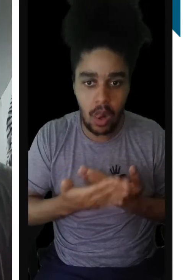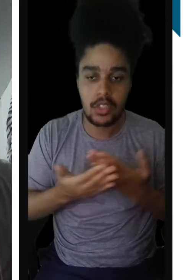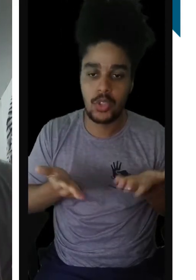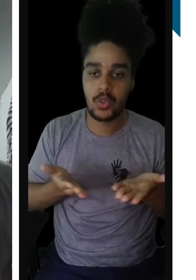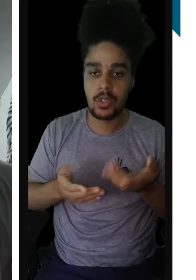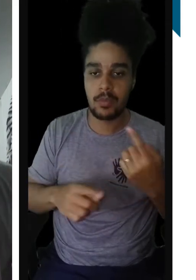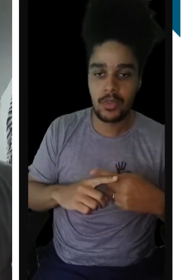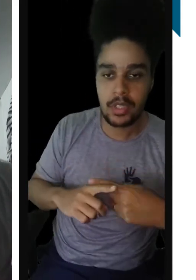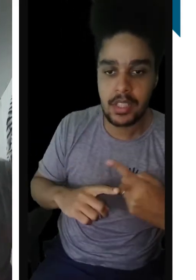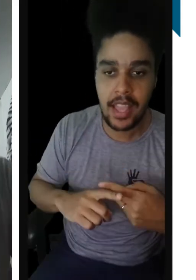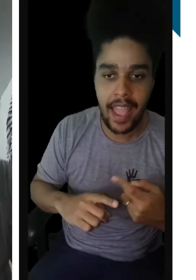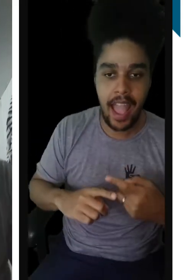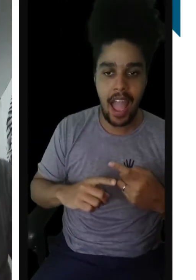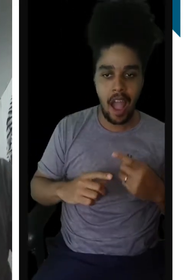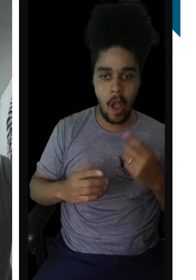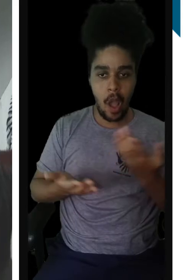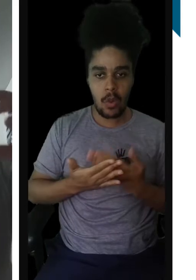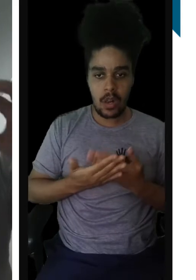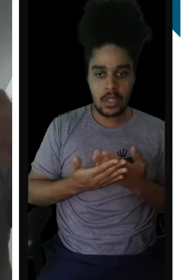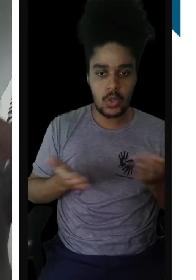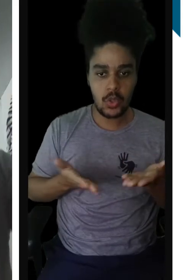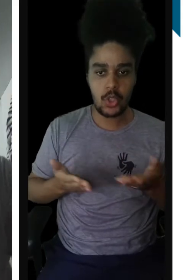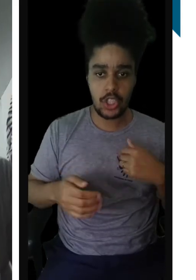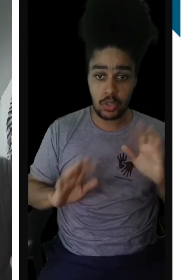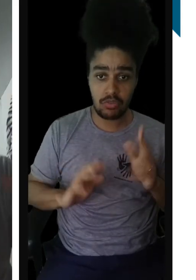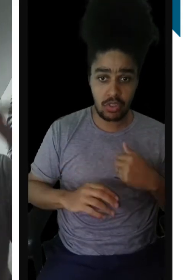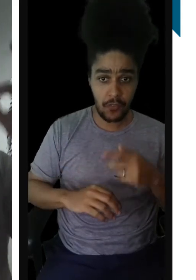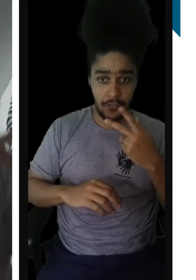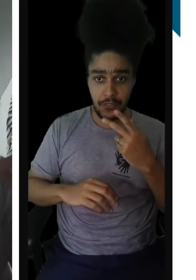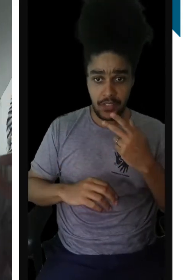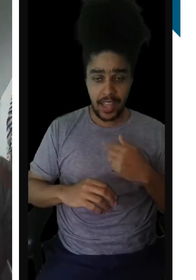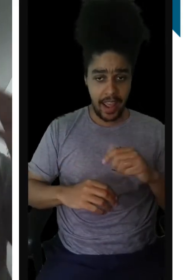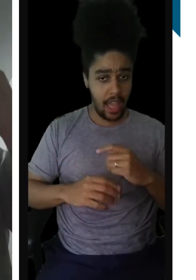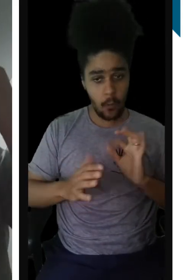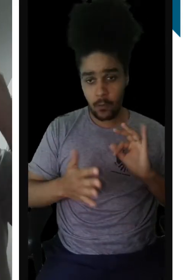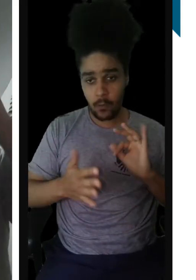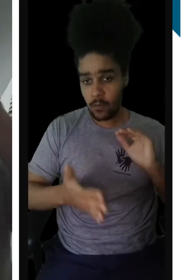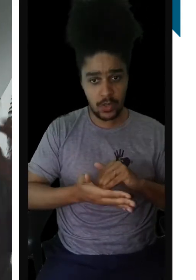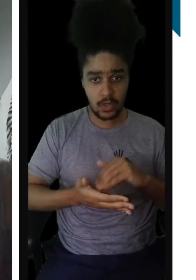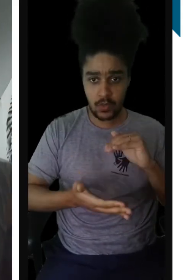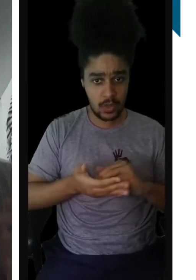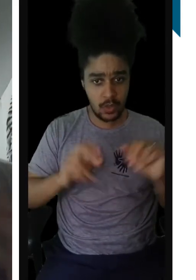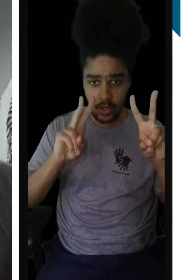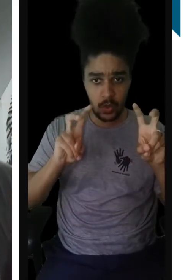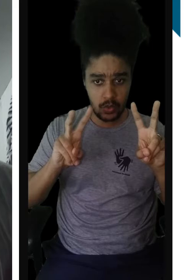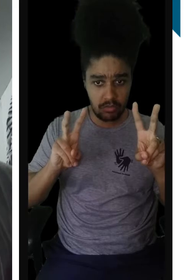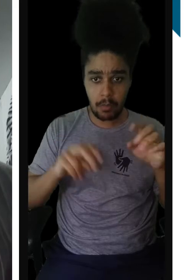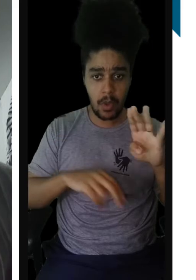de hoje, porque a aula de hoje, como eu disse, é o último, né, a cereja em cima do bolo do